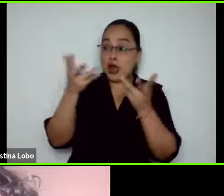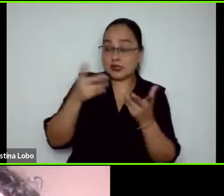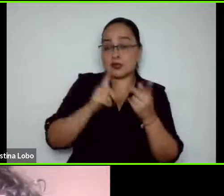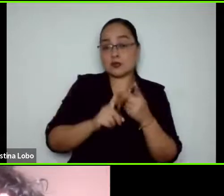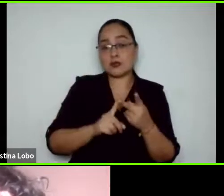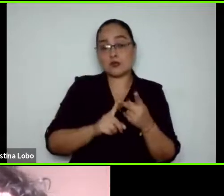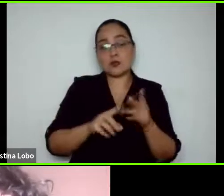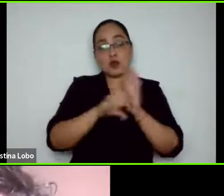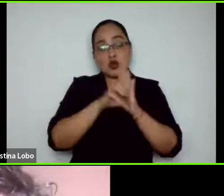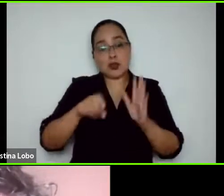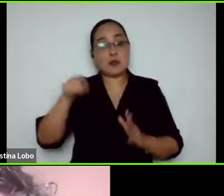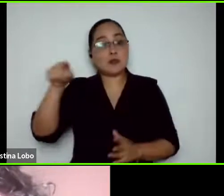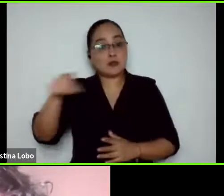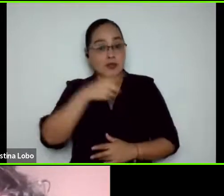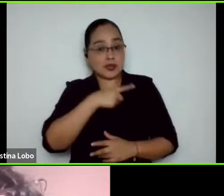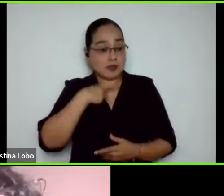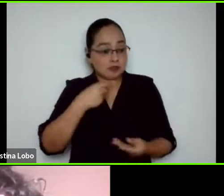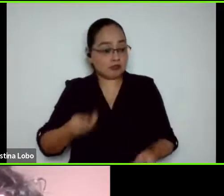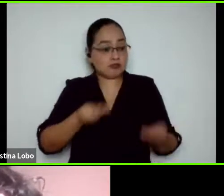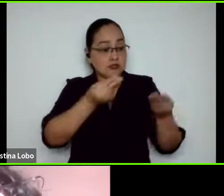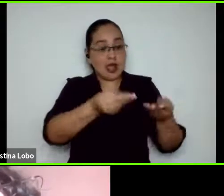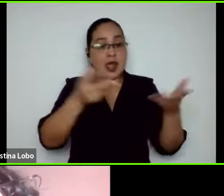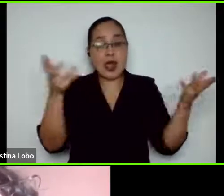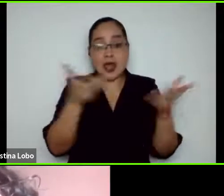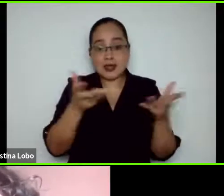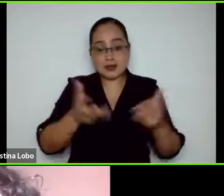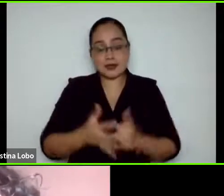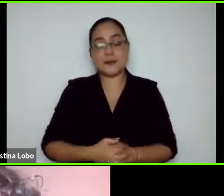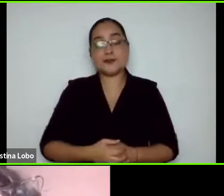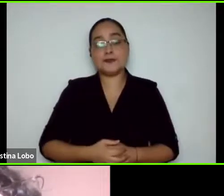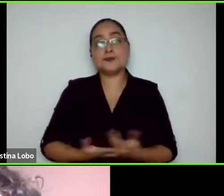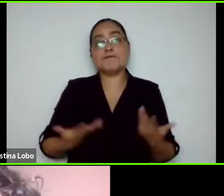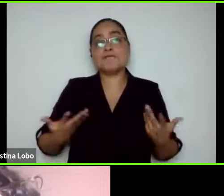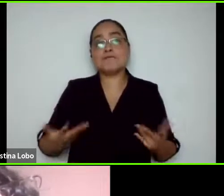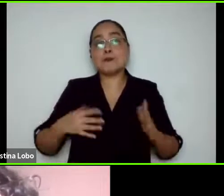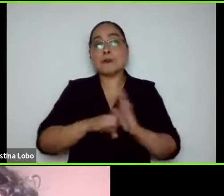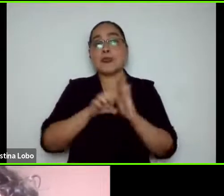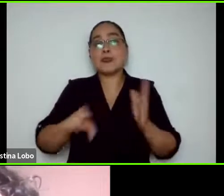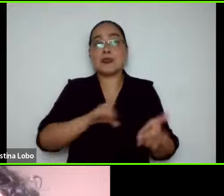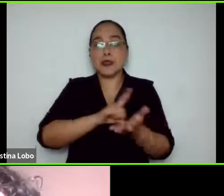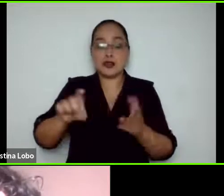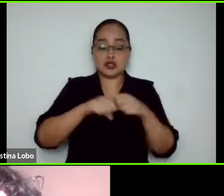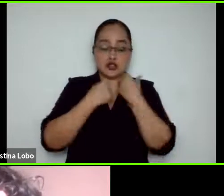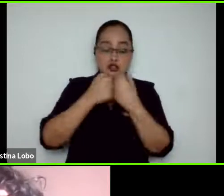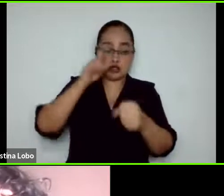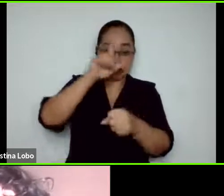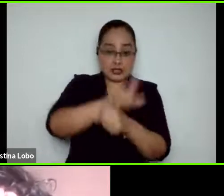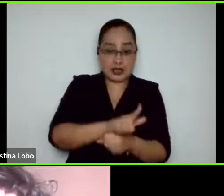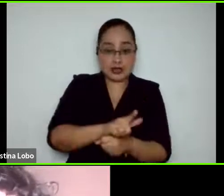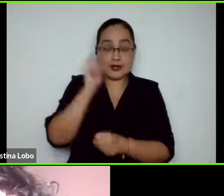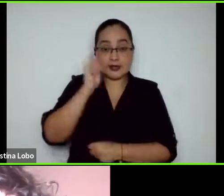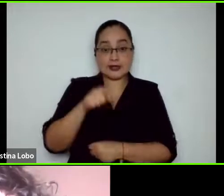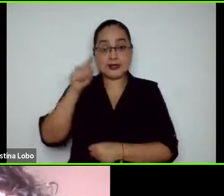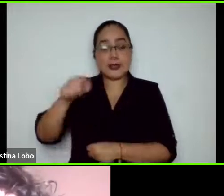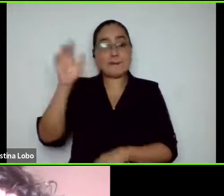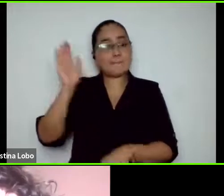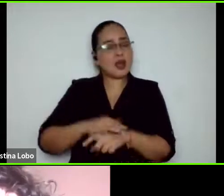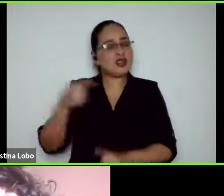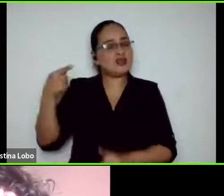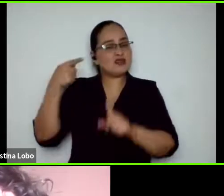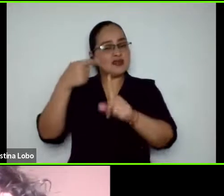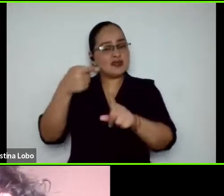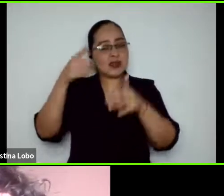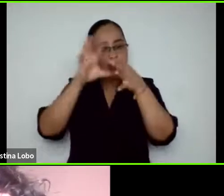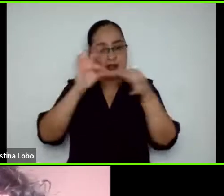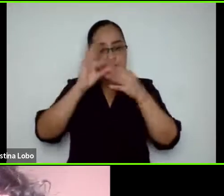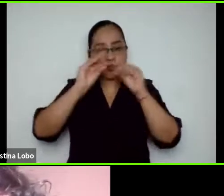como obligaciones de prestación. El punto es que tratándose los derechos sociales es donde más se ha enfatizado. ¿Por qué se ha